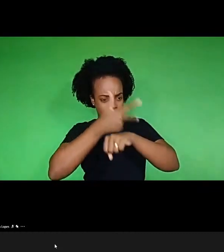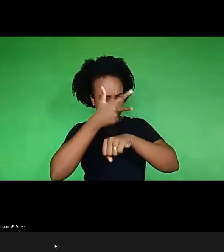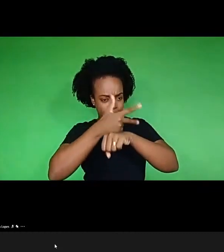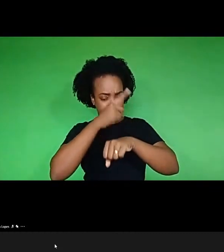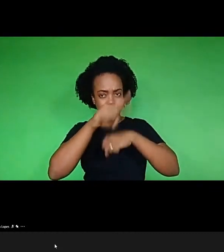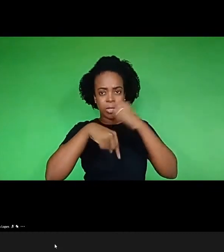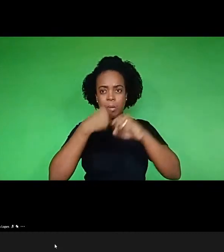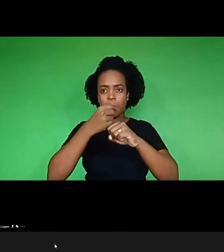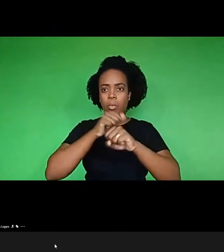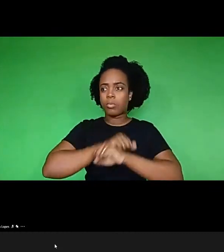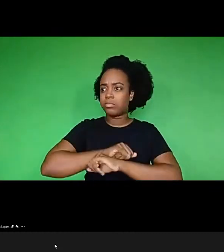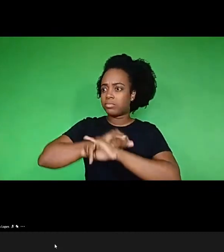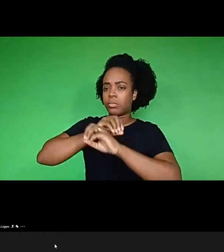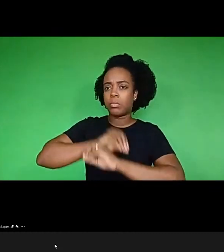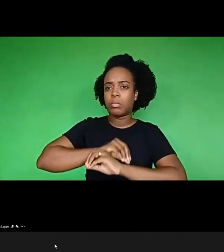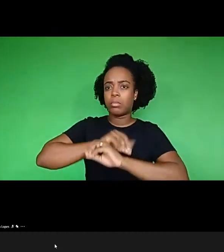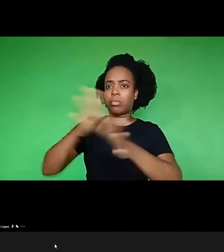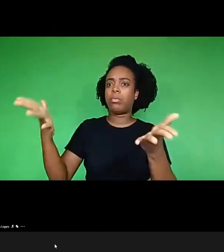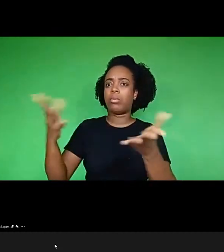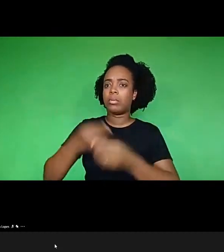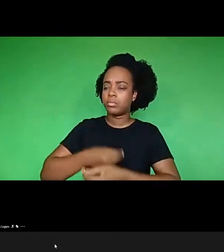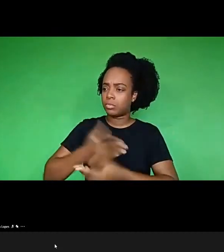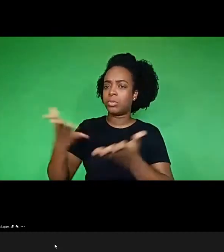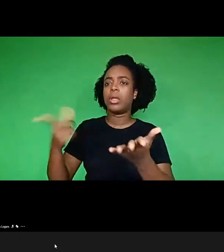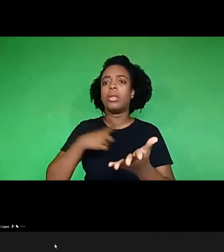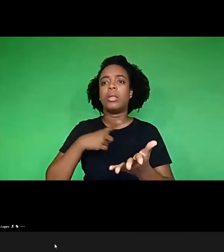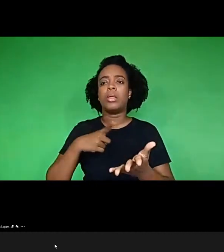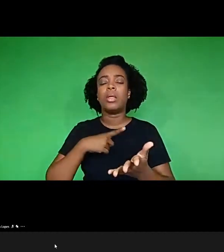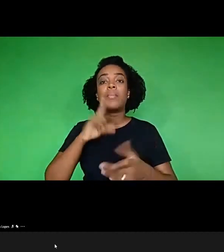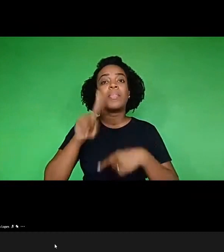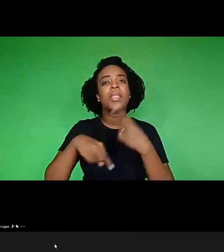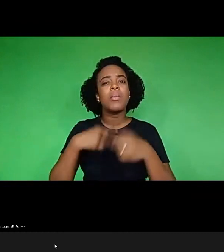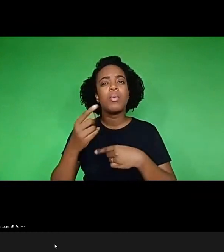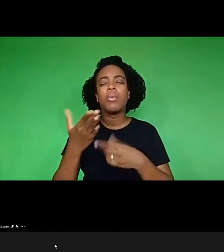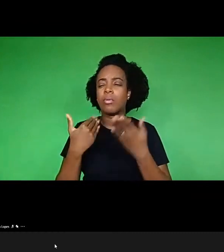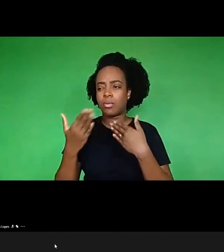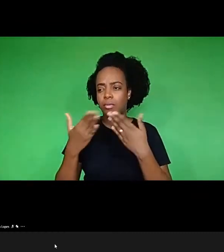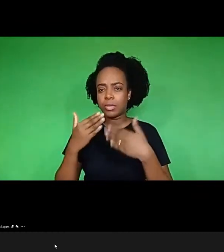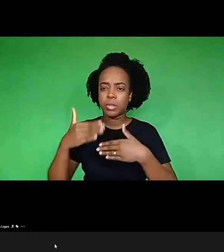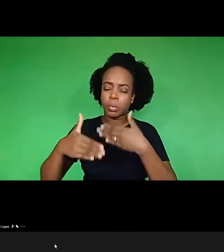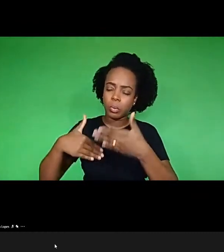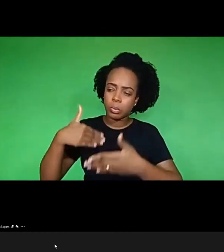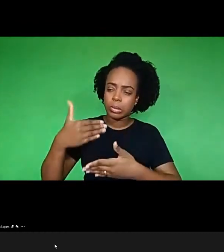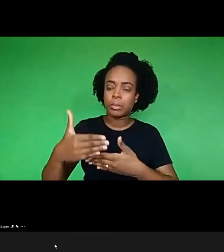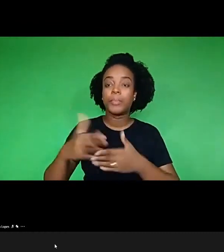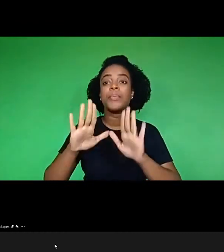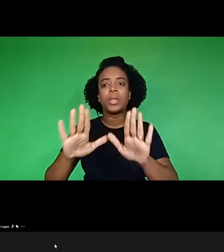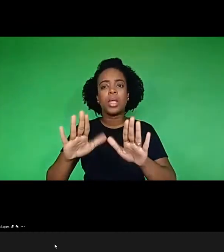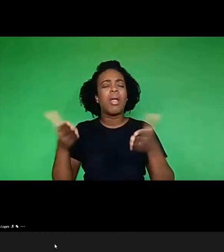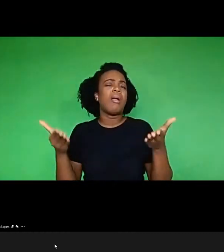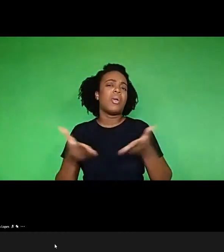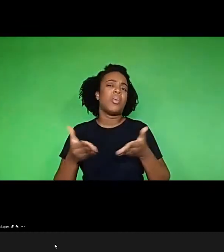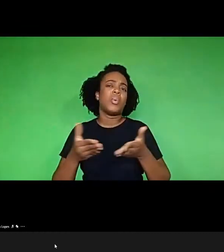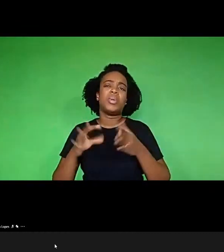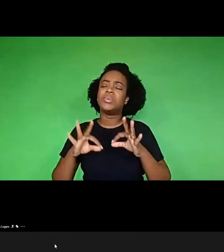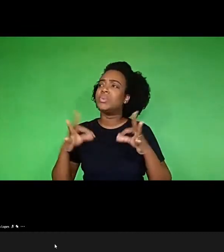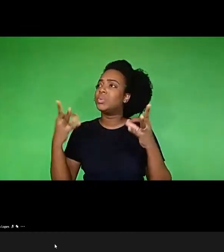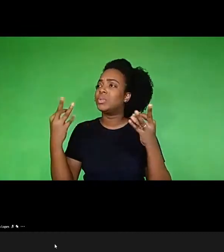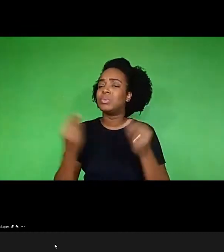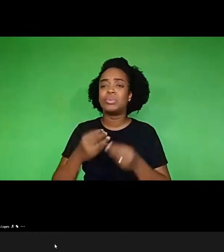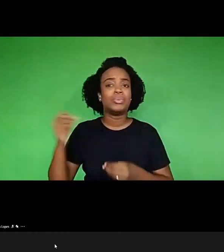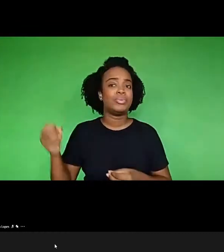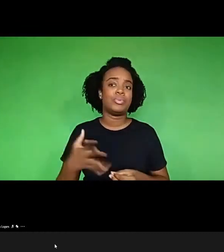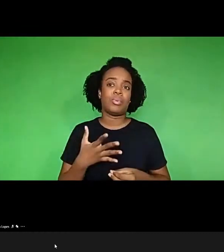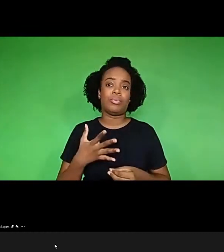medida que forem acontecendo. Tudo é muito novo para nós, professores. é novo para os alunos,